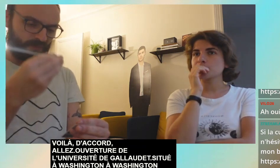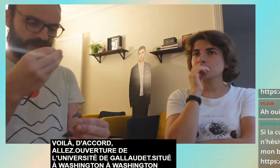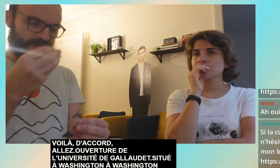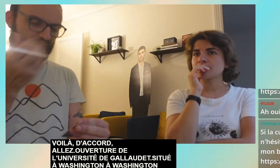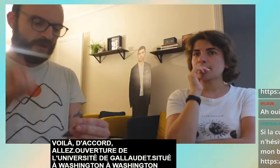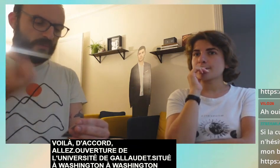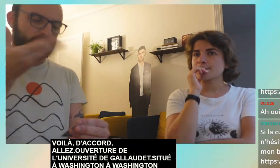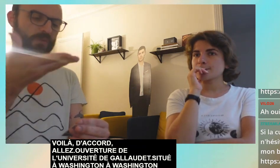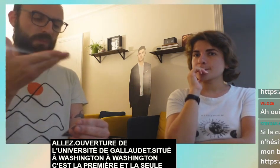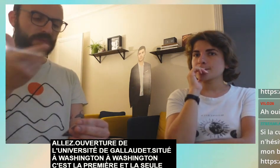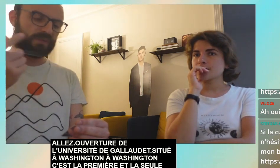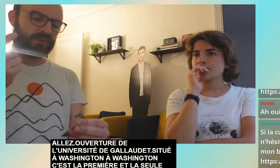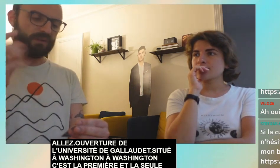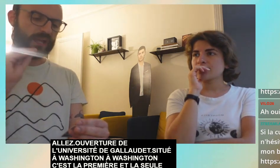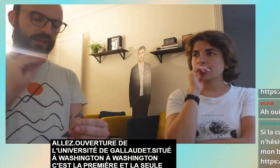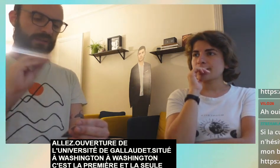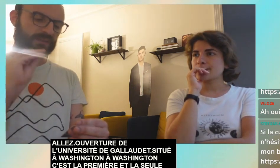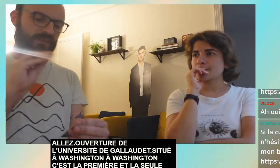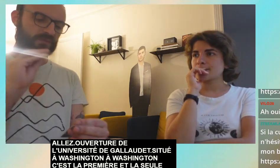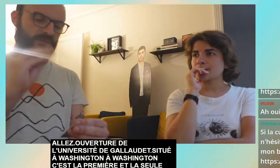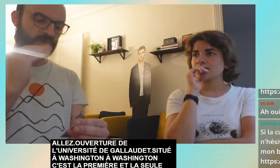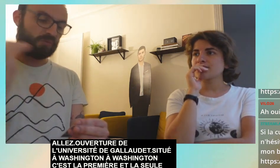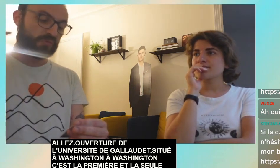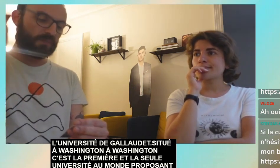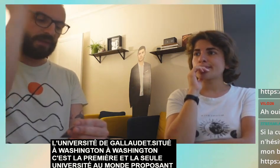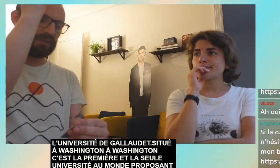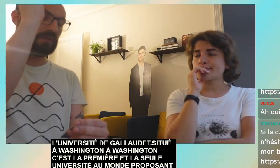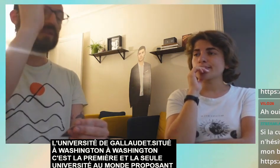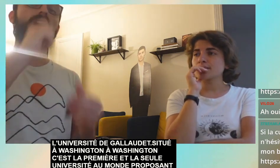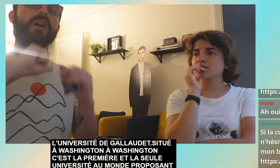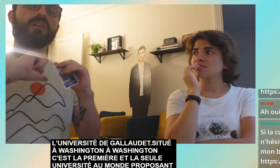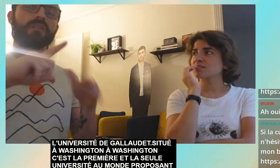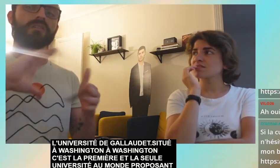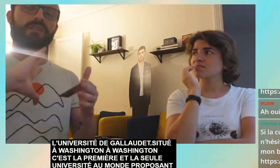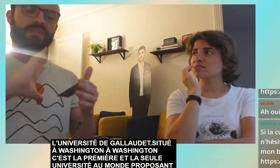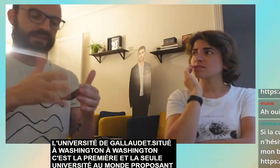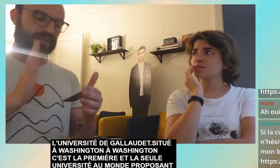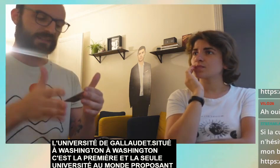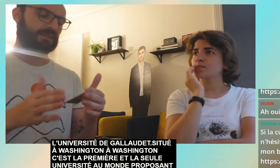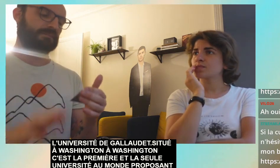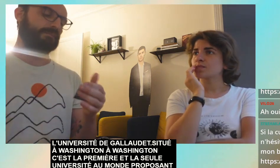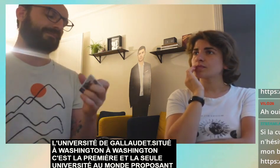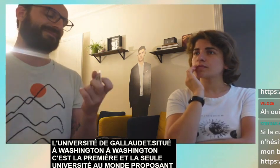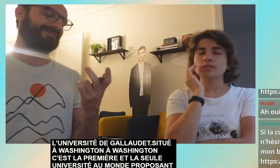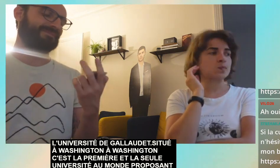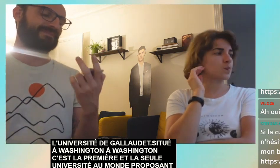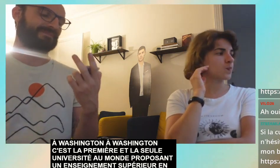monde proposant un enseignement supérieur en langue des signes.